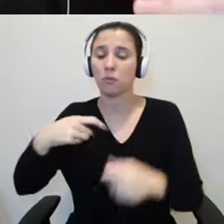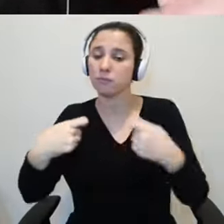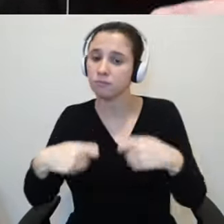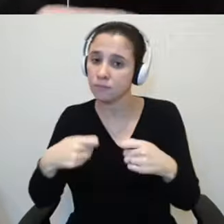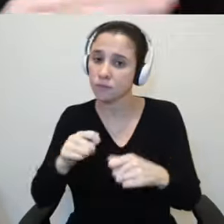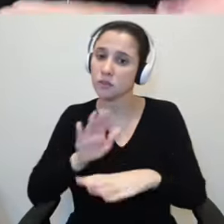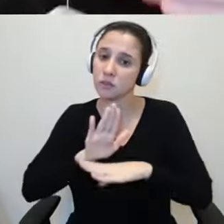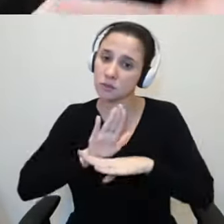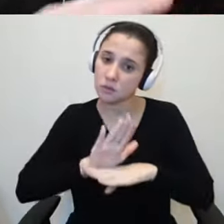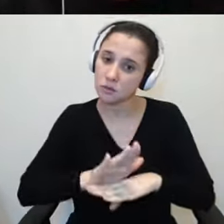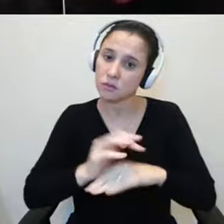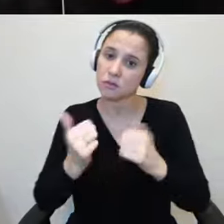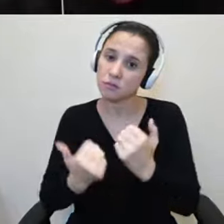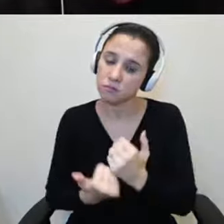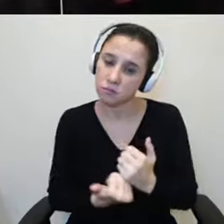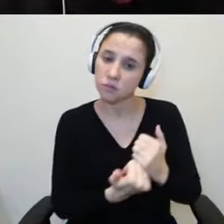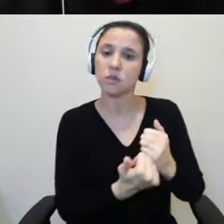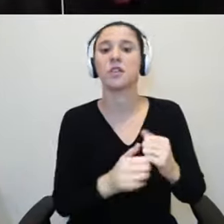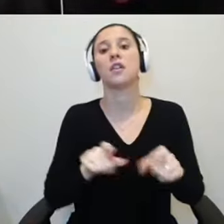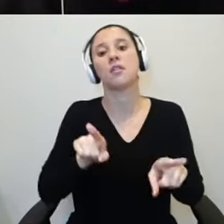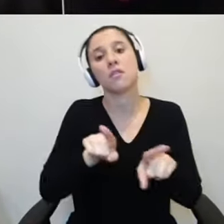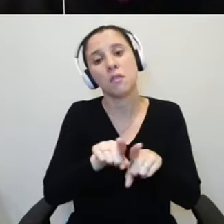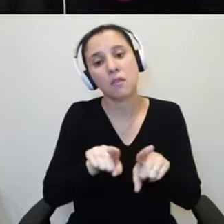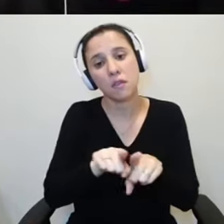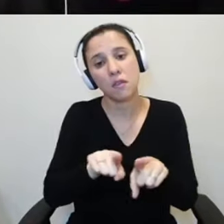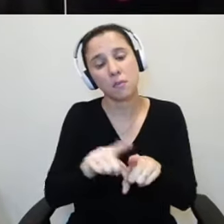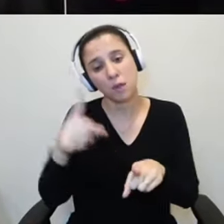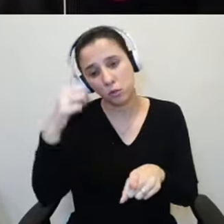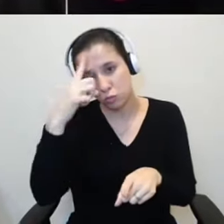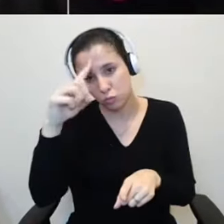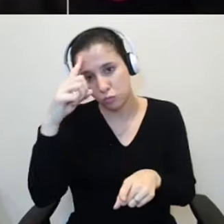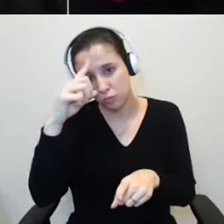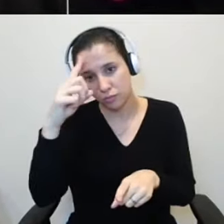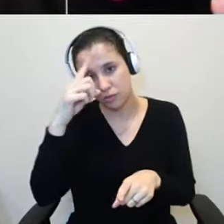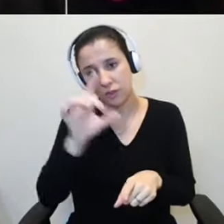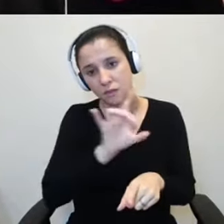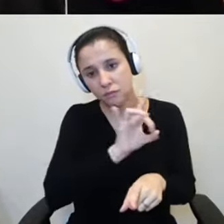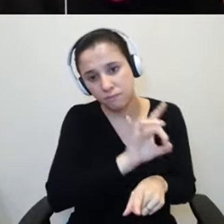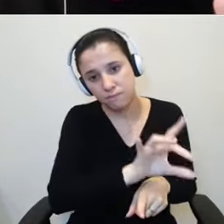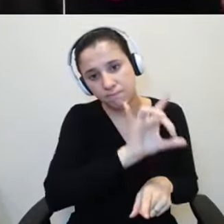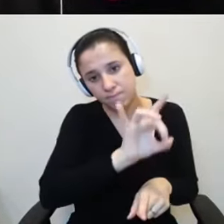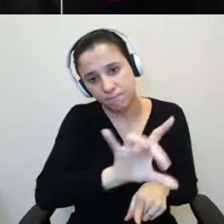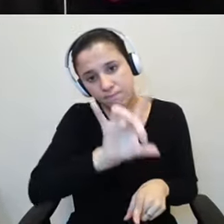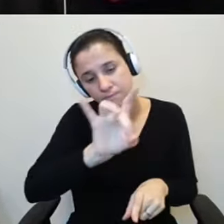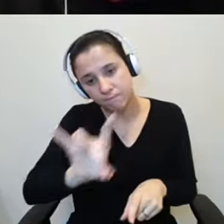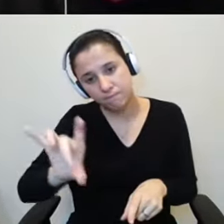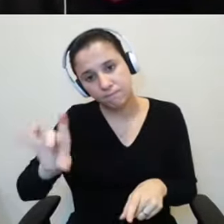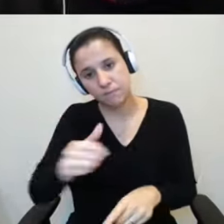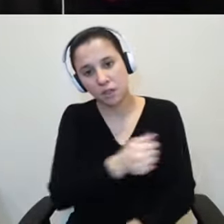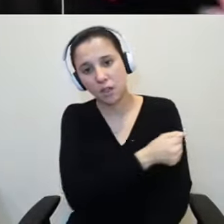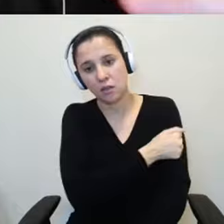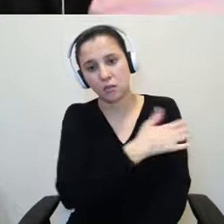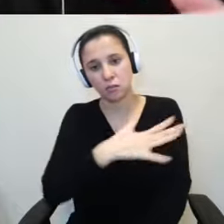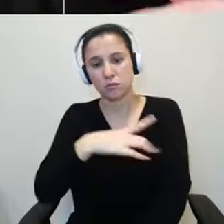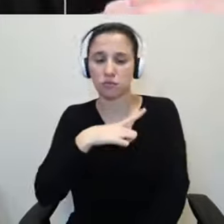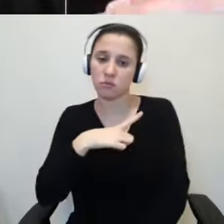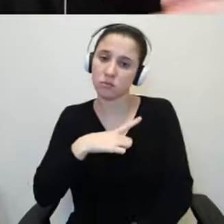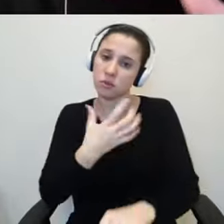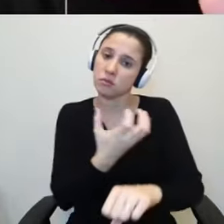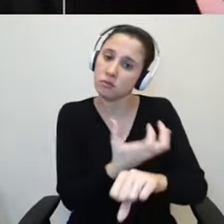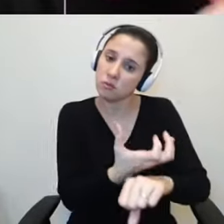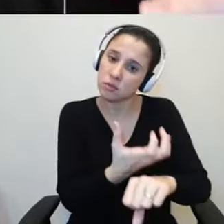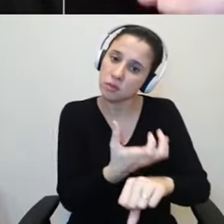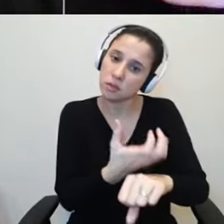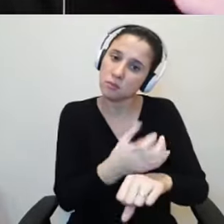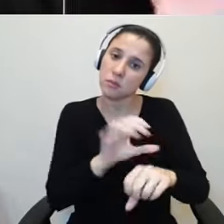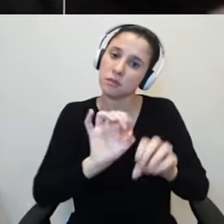um fluxo e cada matéria também de maneira diferente. Então, não vai ter, vamos dizer assim, um prazo padrão para todos, mas sim, os